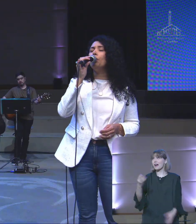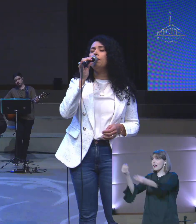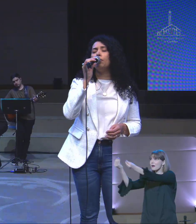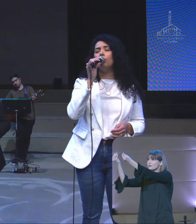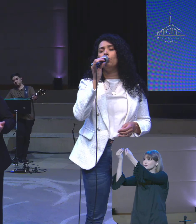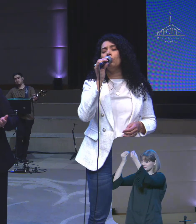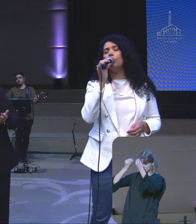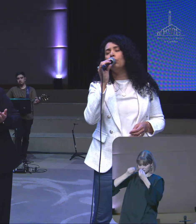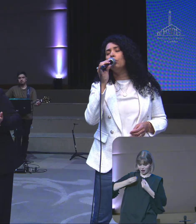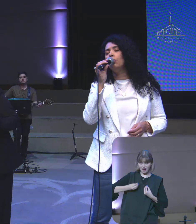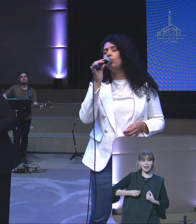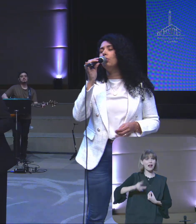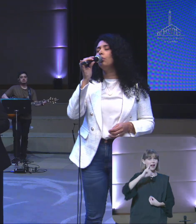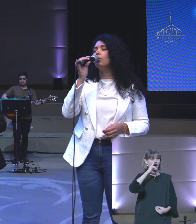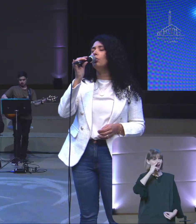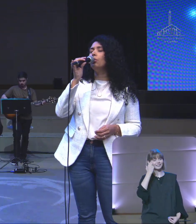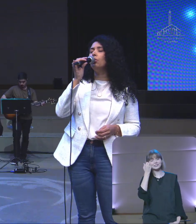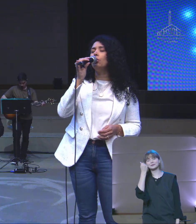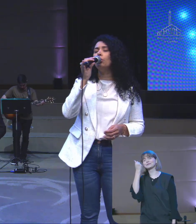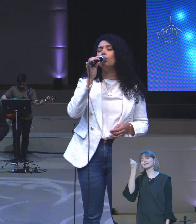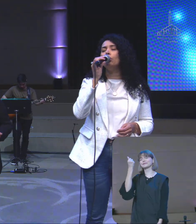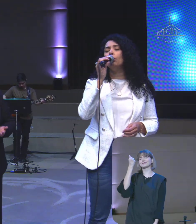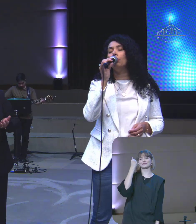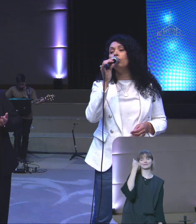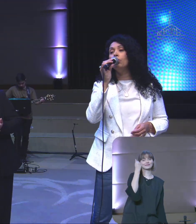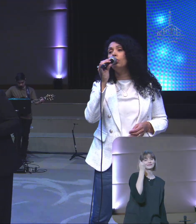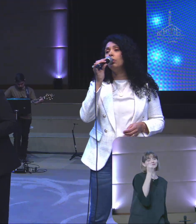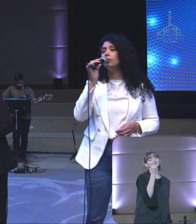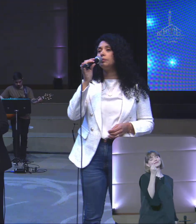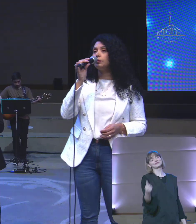revestido fui.